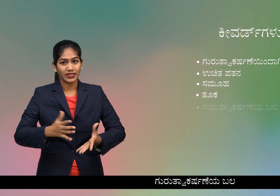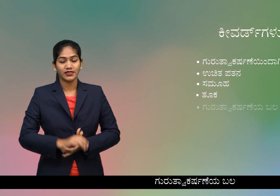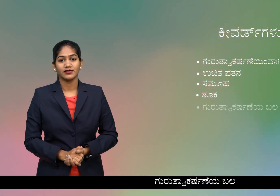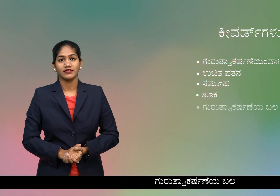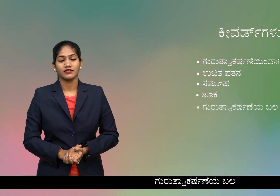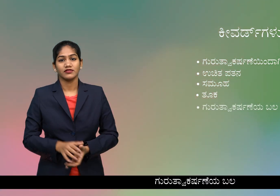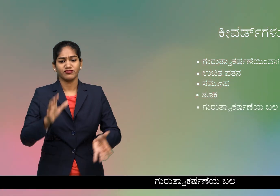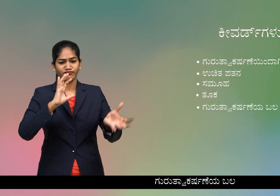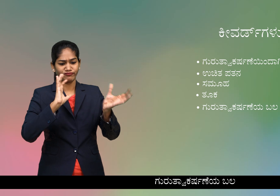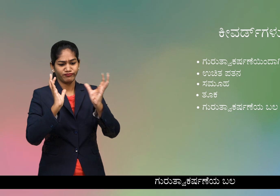ಗುರುತ್ವಾಕರ್ಷಣೆಯ ಬಲ,